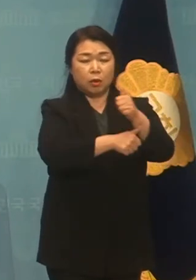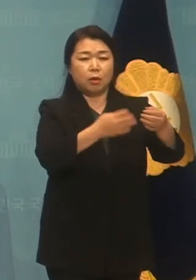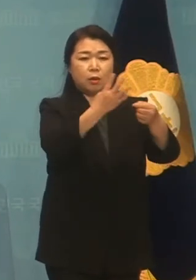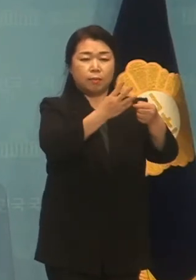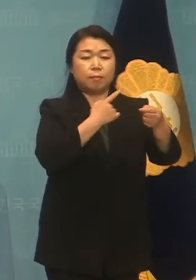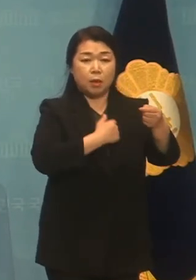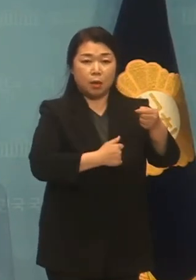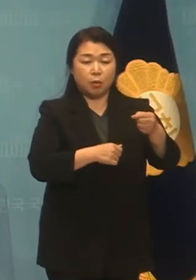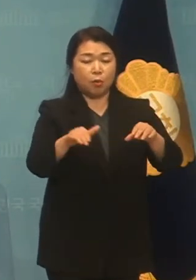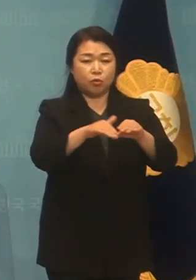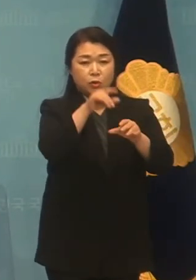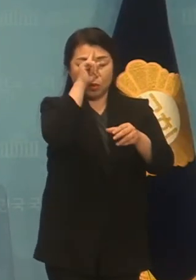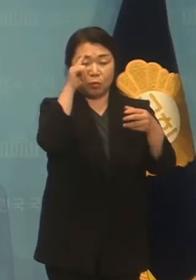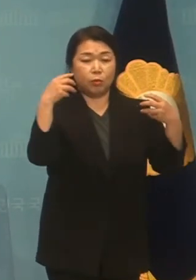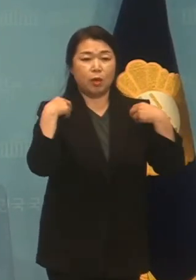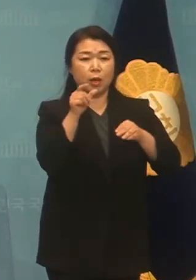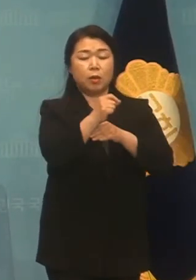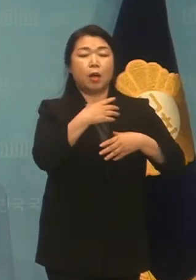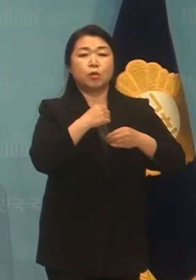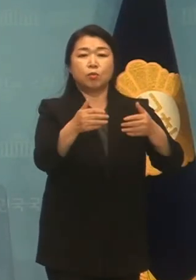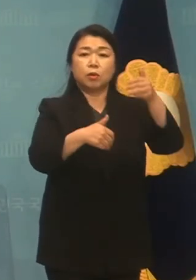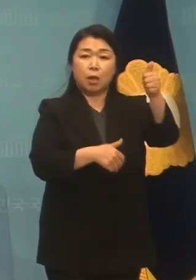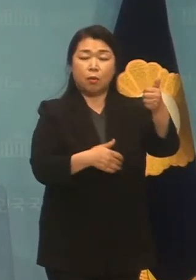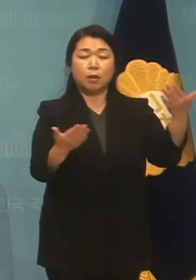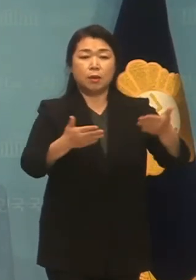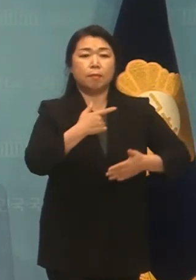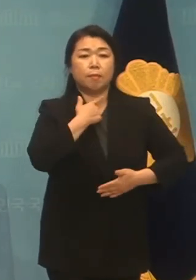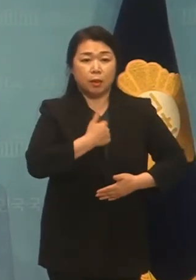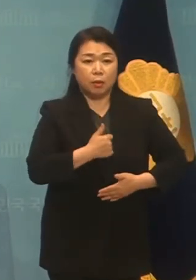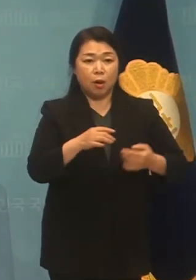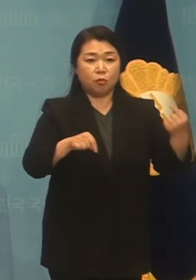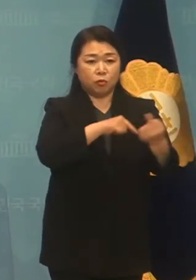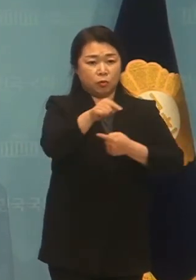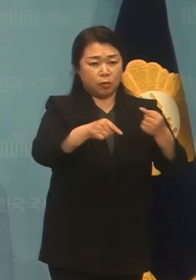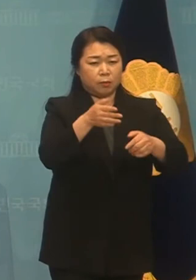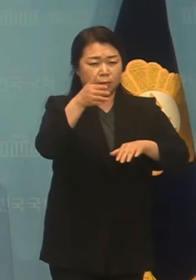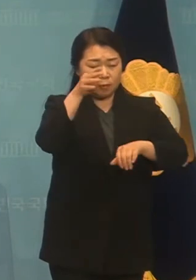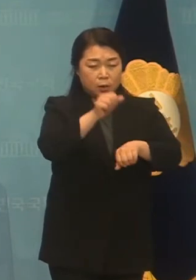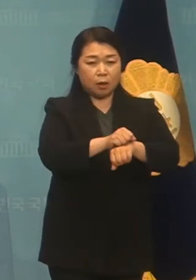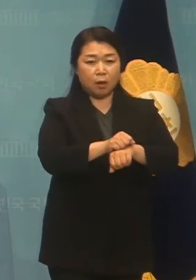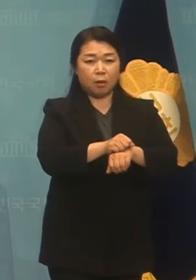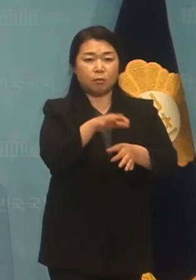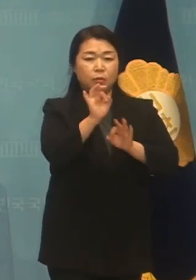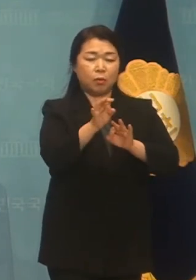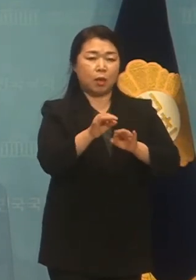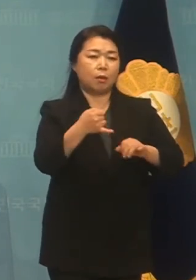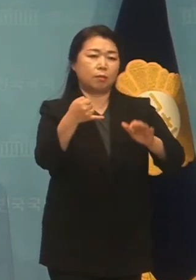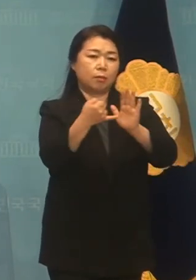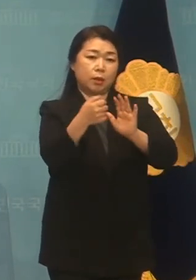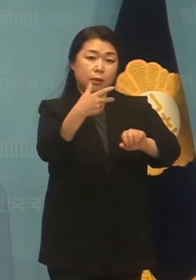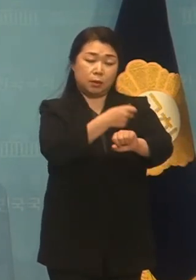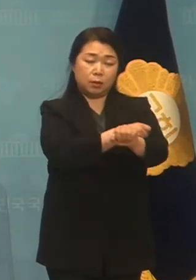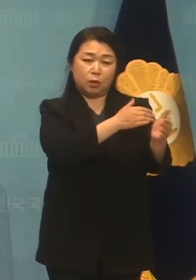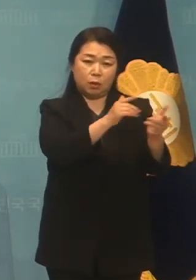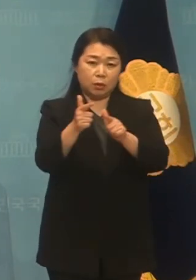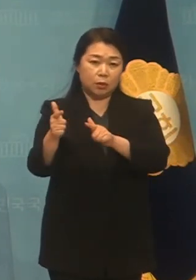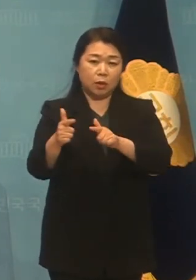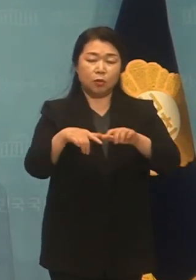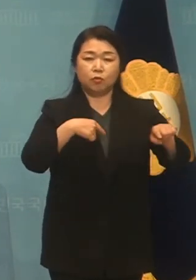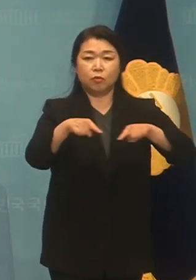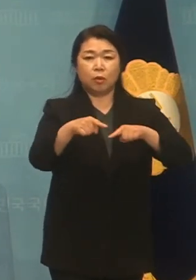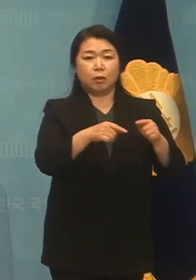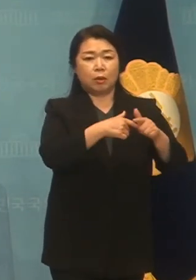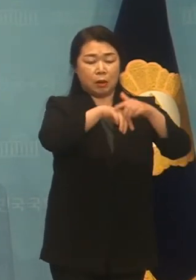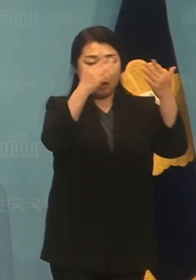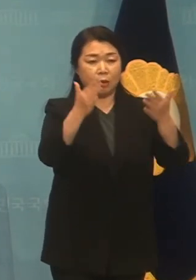정부의 초대 행정안전부 장관을 수행한 국정 운영의 프로답게 부동산과 백신 등 국정 전반에